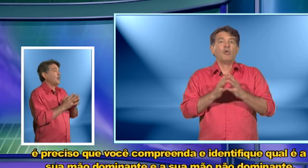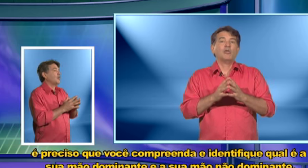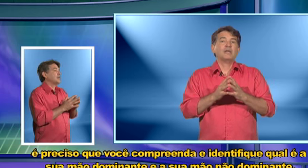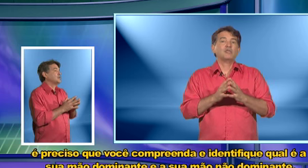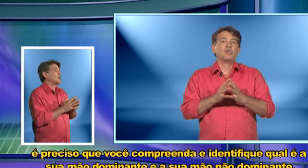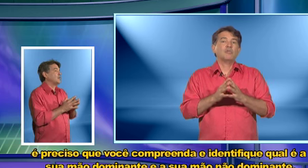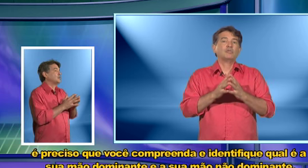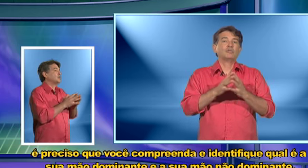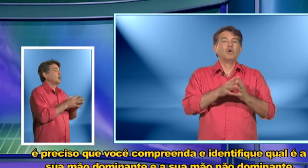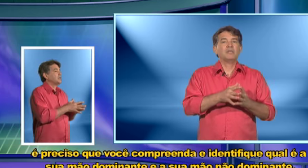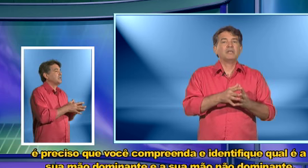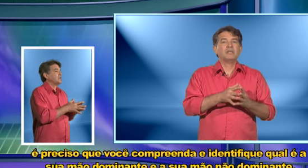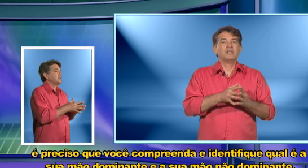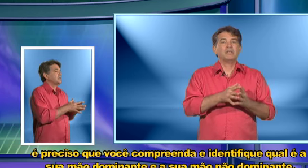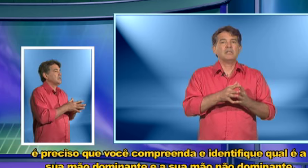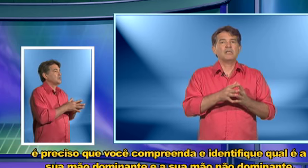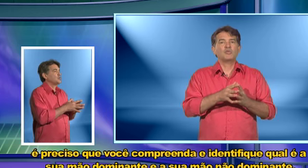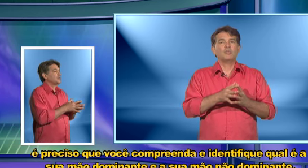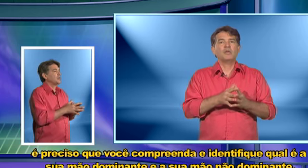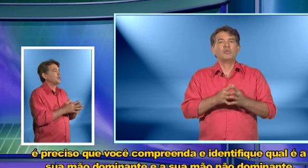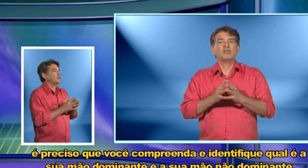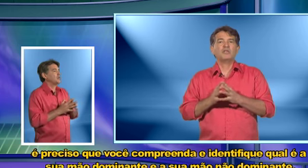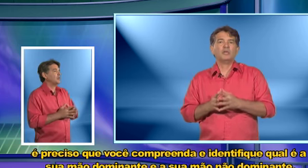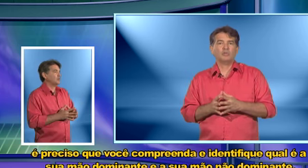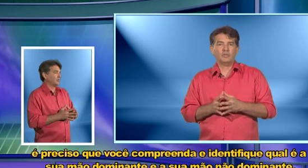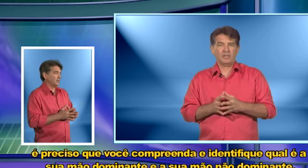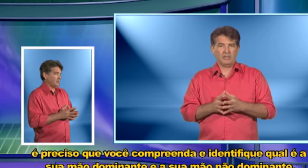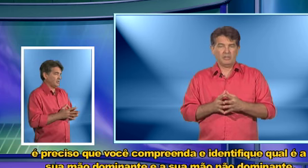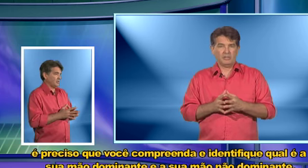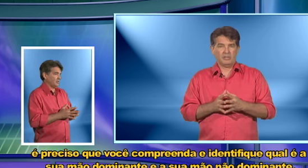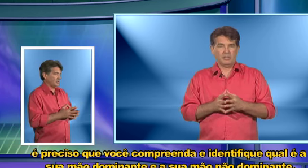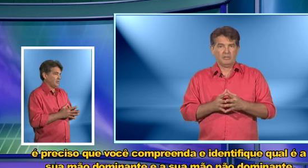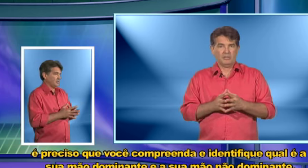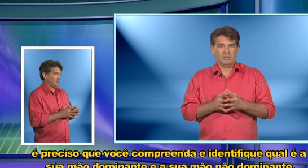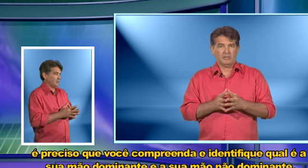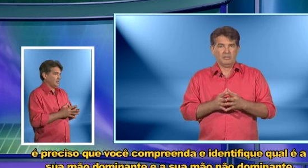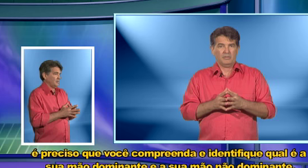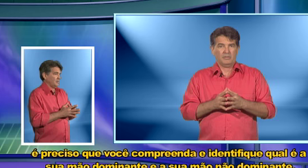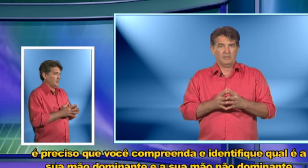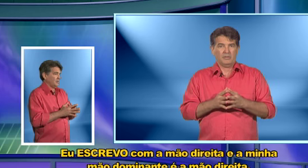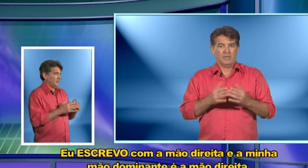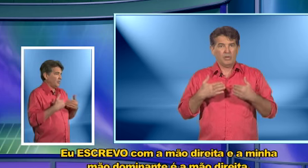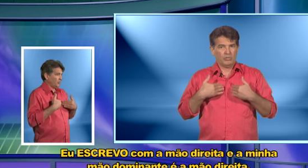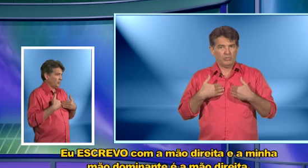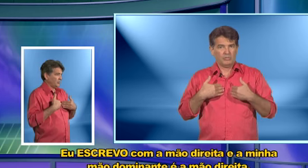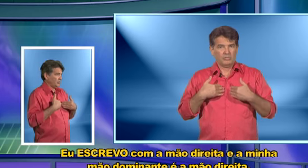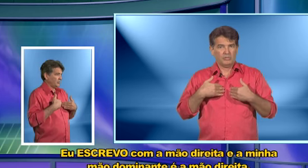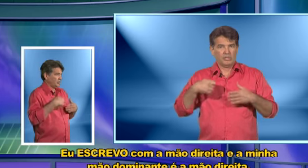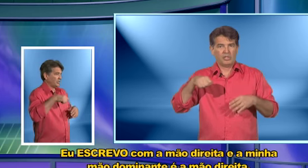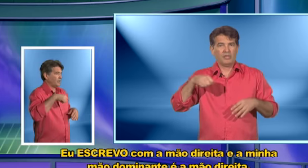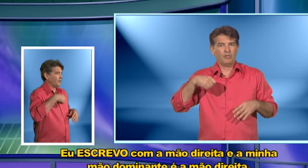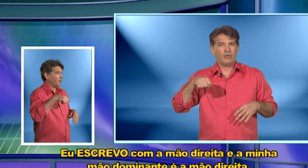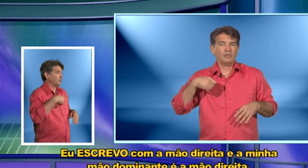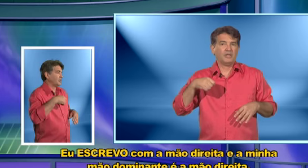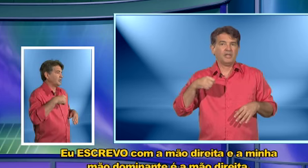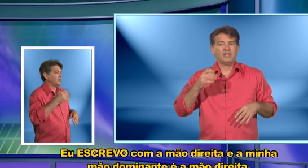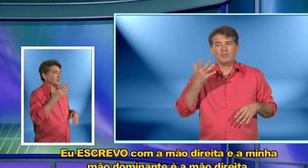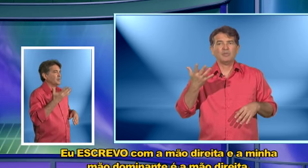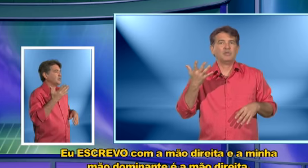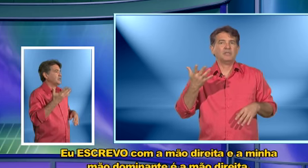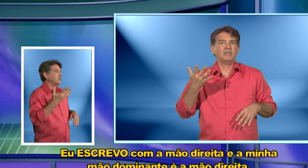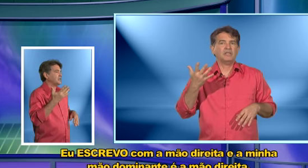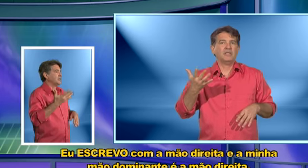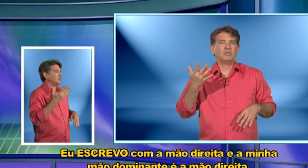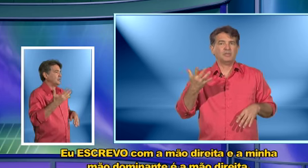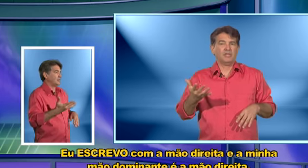identifique qual é a sua mão dominante e a sua mão não dominante. Eu escrevo com a mão direita,